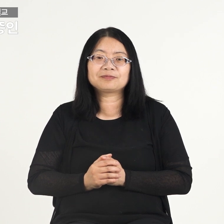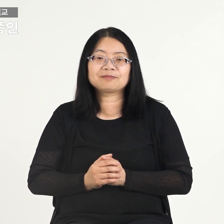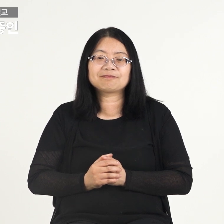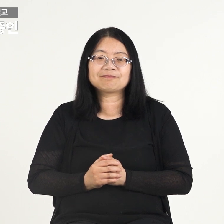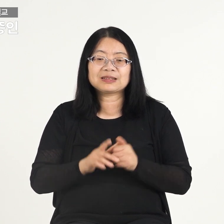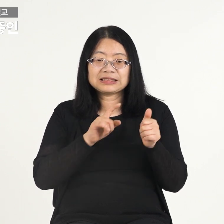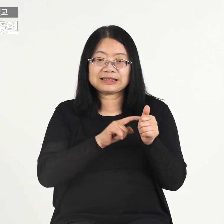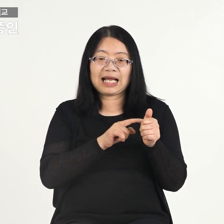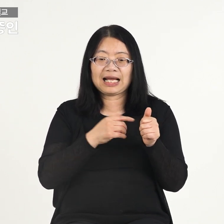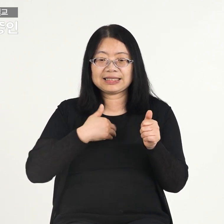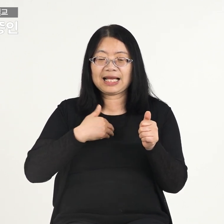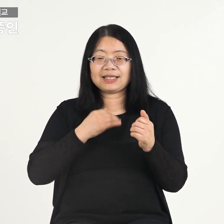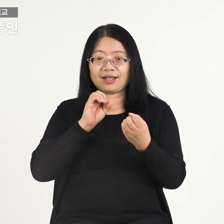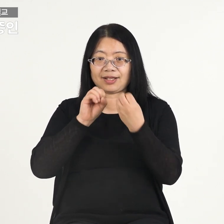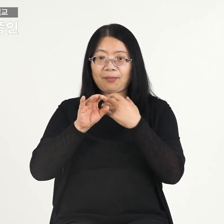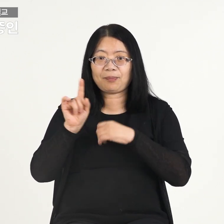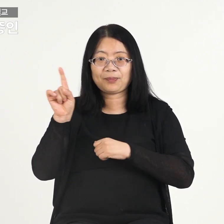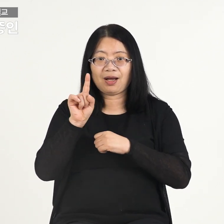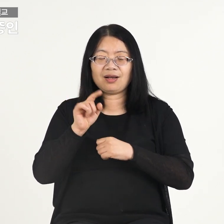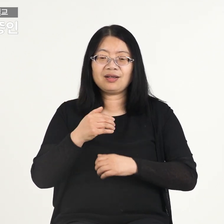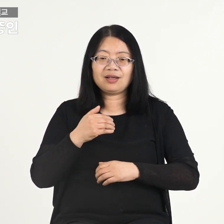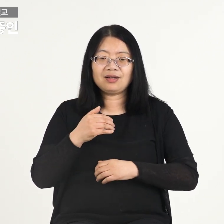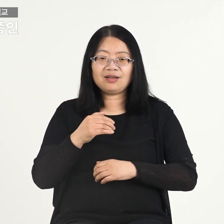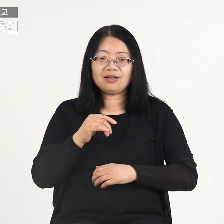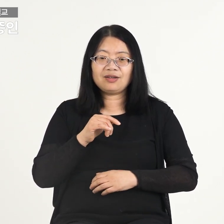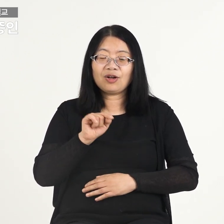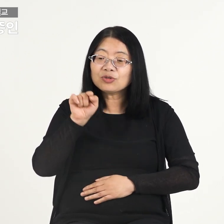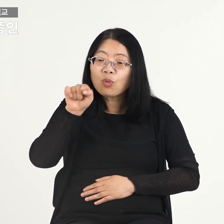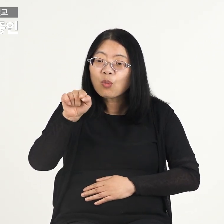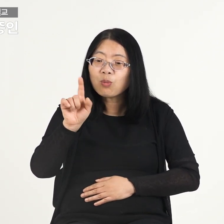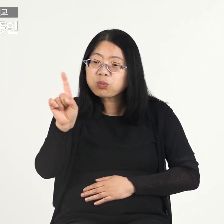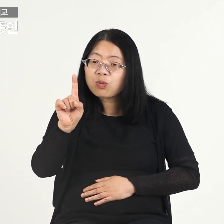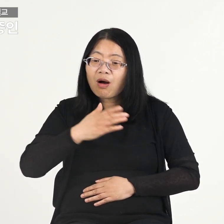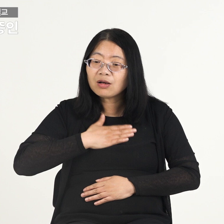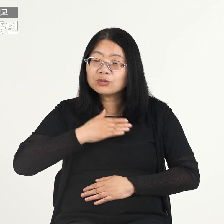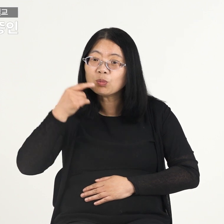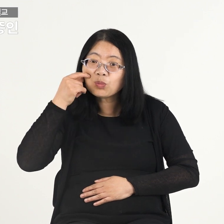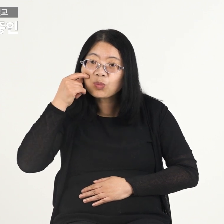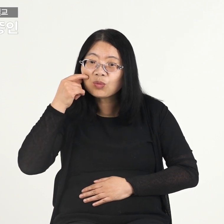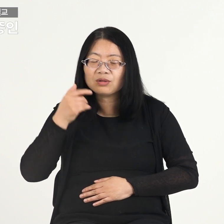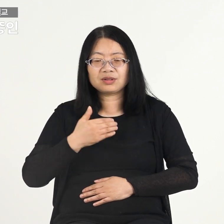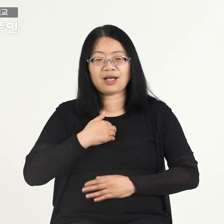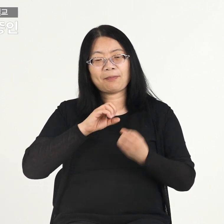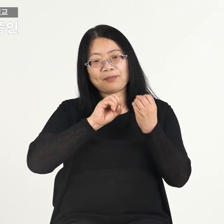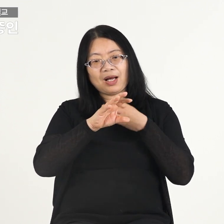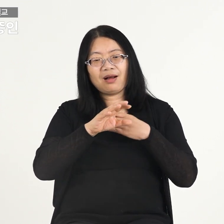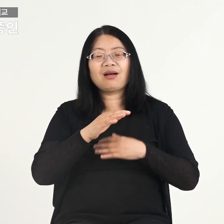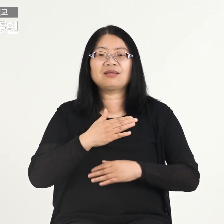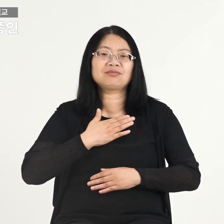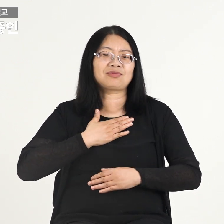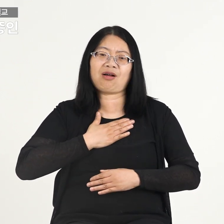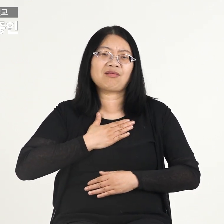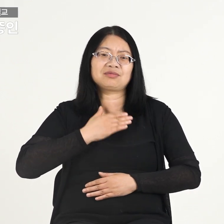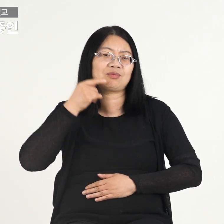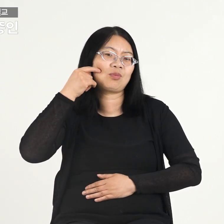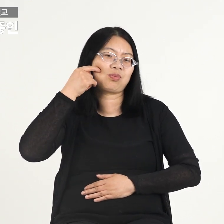그가 내게 대답하여 이르되 네가 이것이 무엇인지 알지 못하느냐 하는지라 내가 대답하되 내 주여